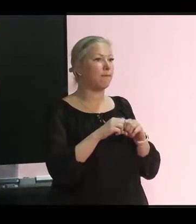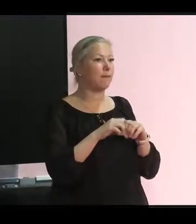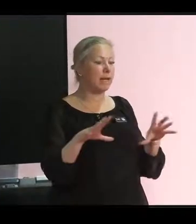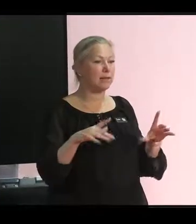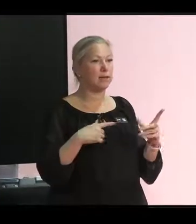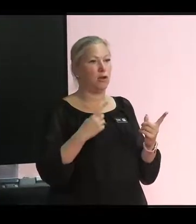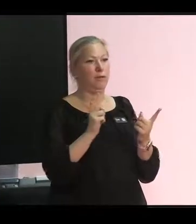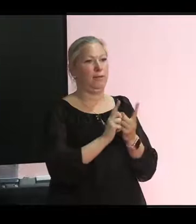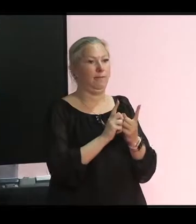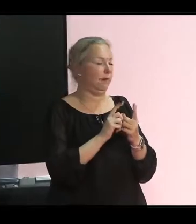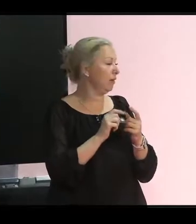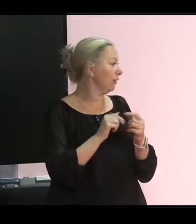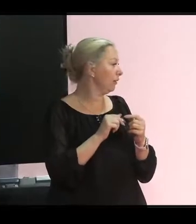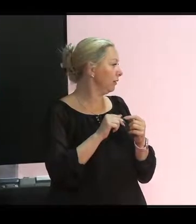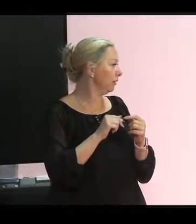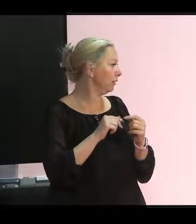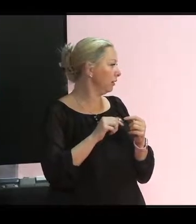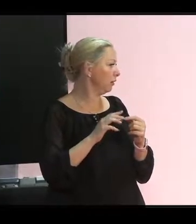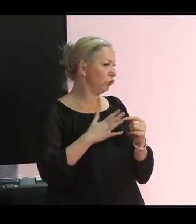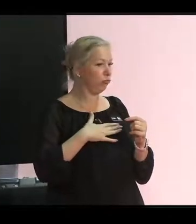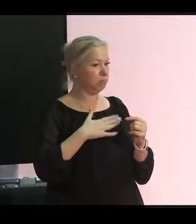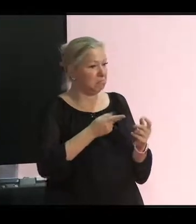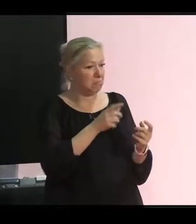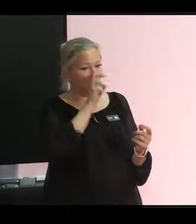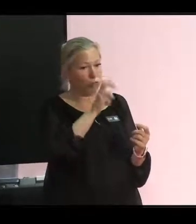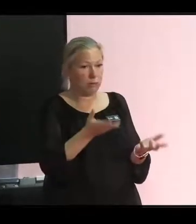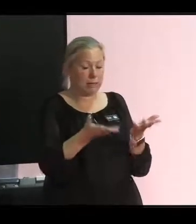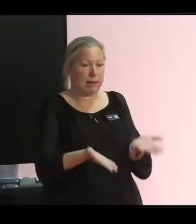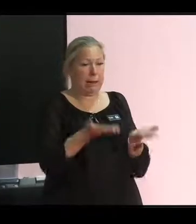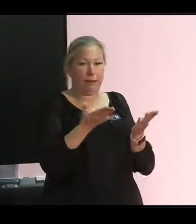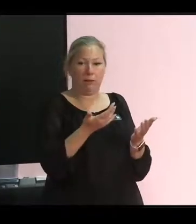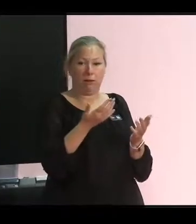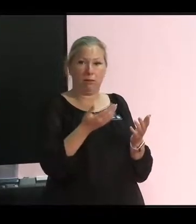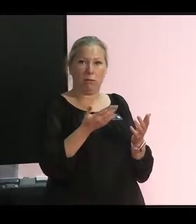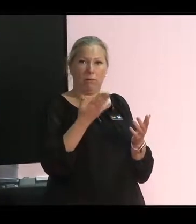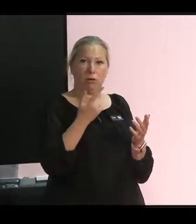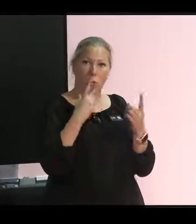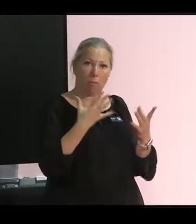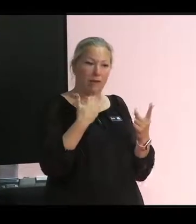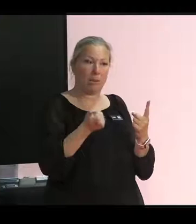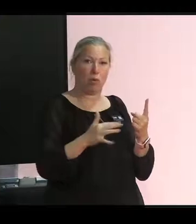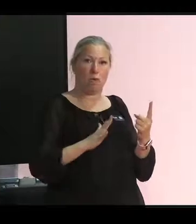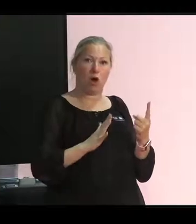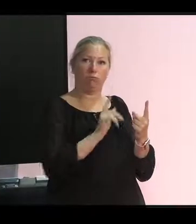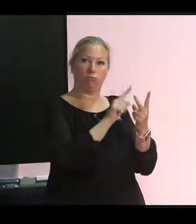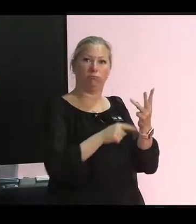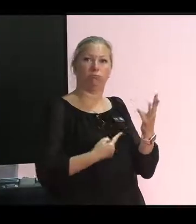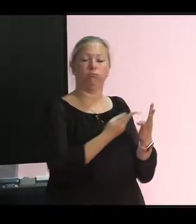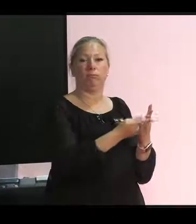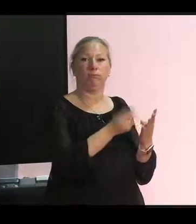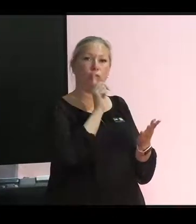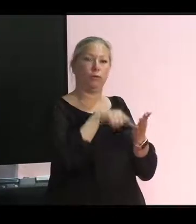lever med en funktionsnedsättning har ganska lätt för att prata om vilka behov de själva har för att